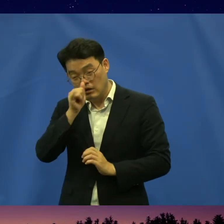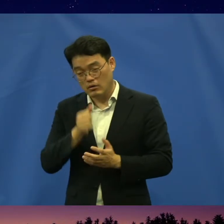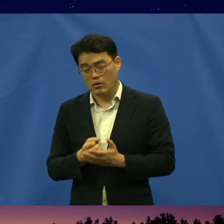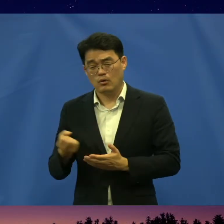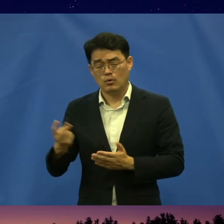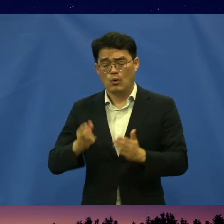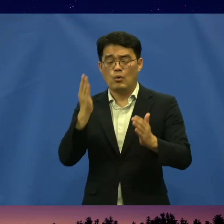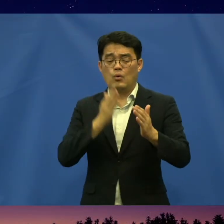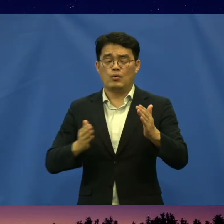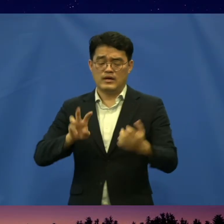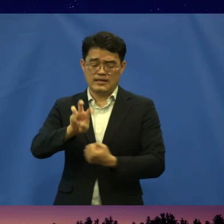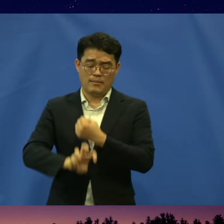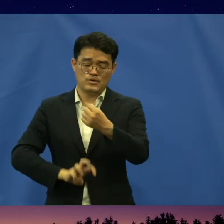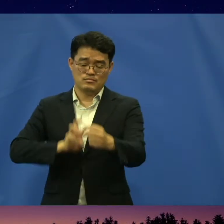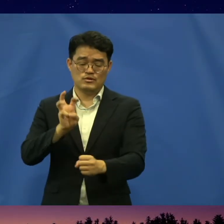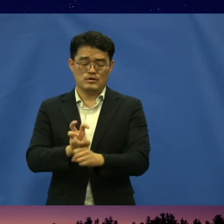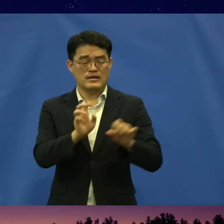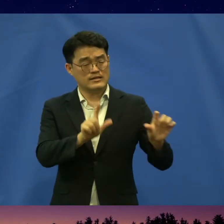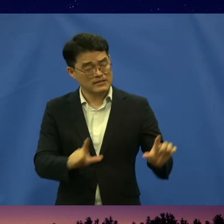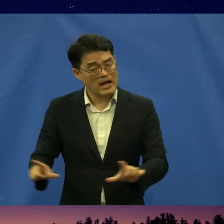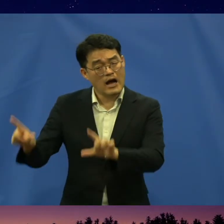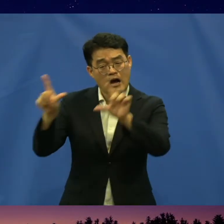때까지 총동원하였습니다.